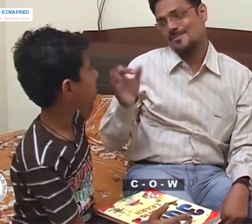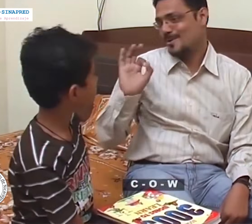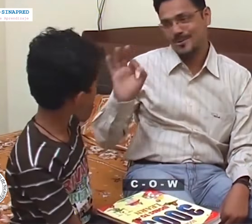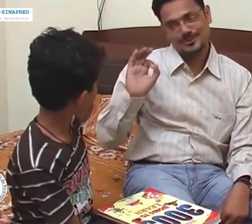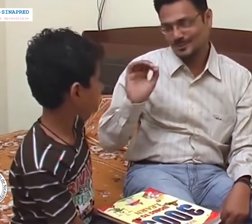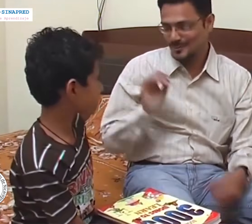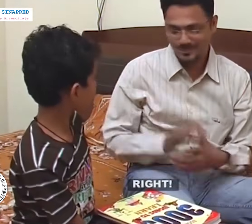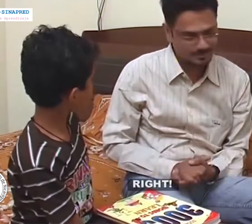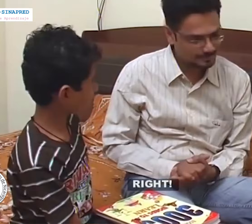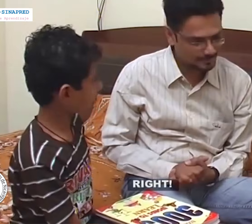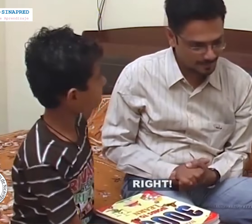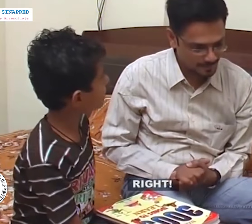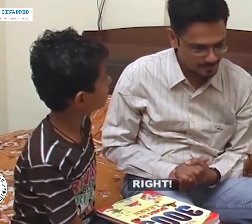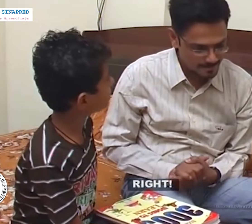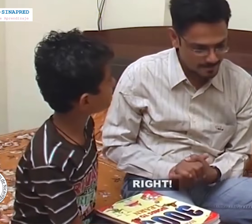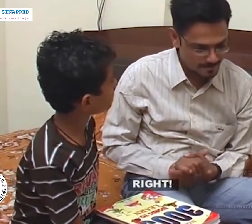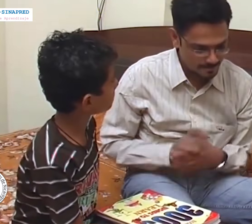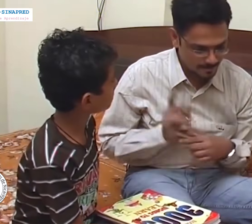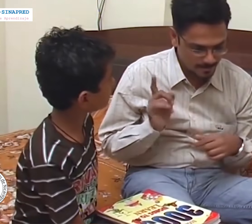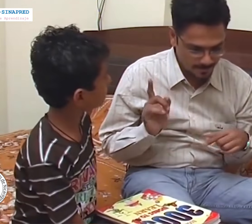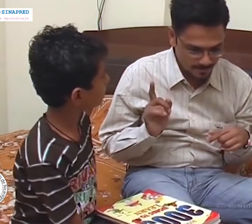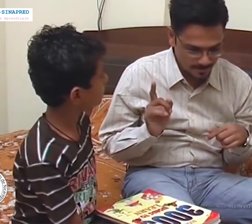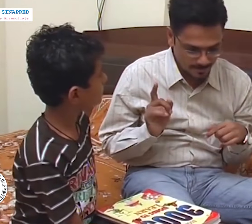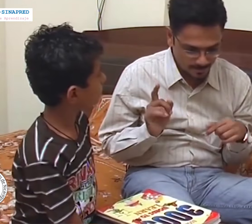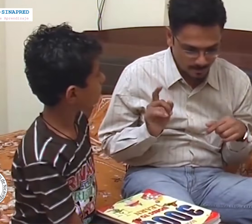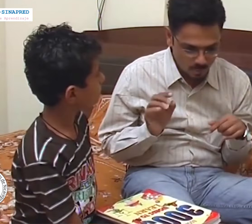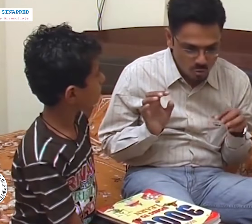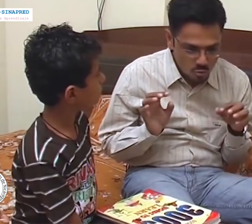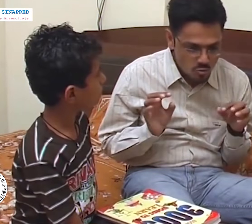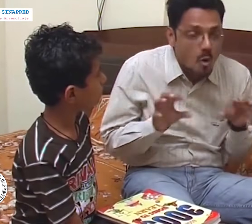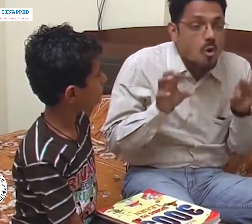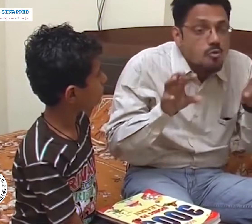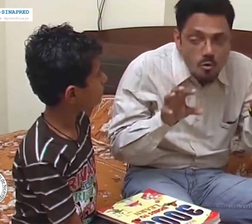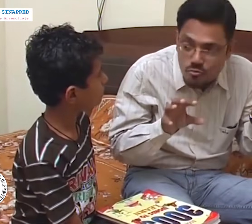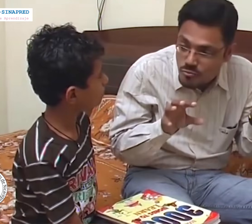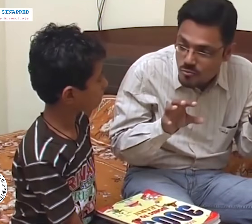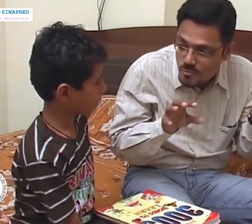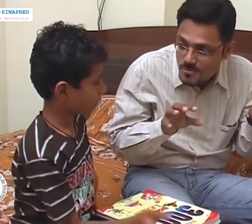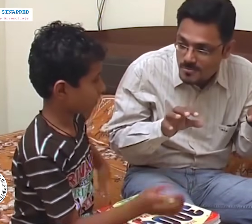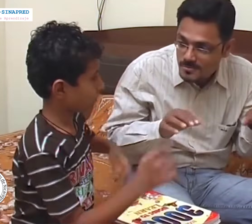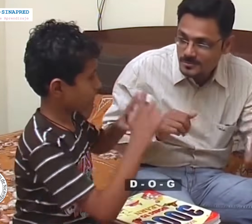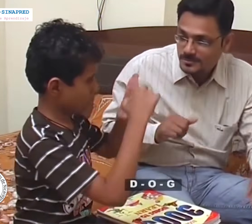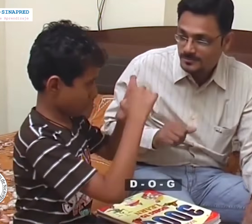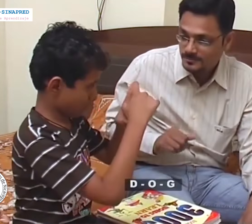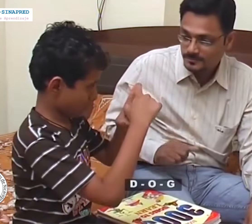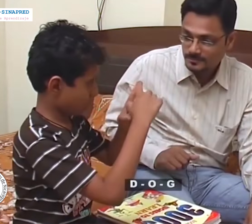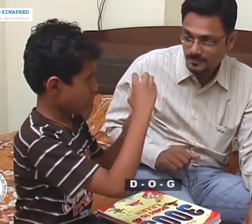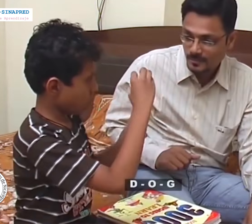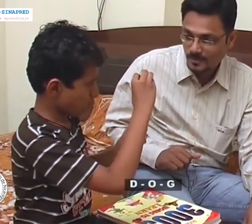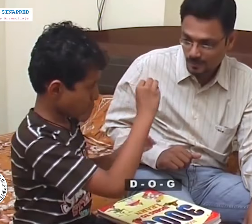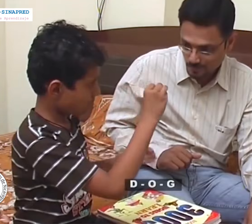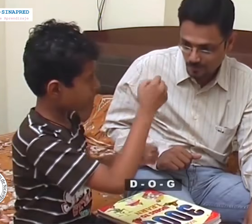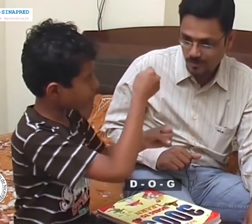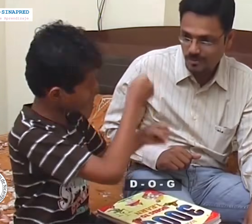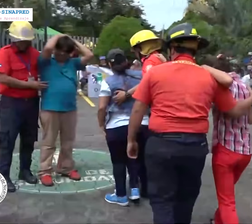singularidades, retos que las personas sordas enfrentan, especialmente cuando se trata de aprender a leer y escribir.